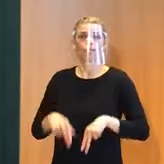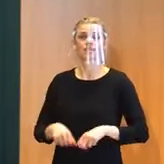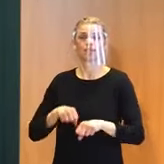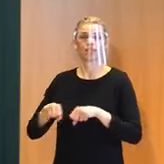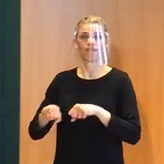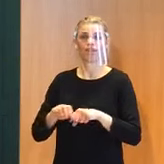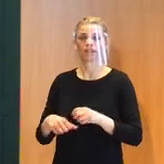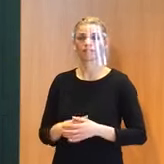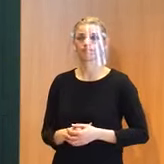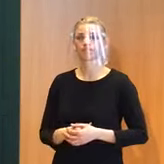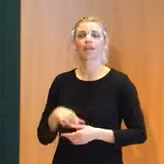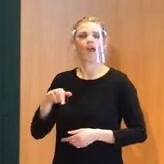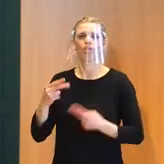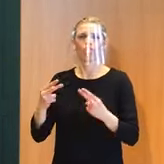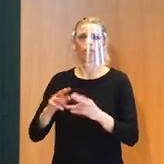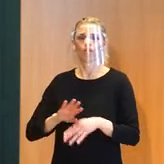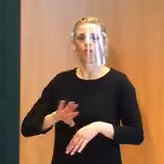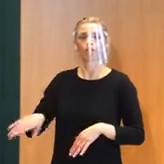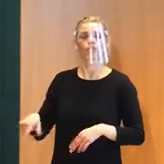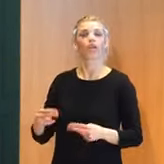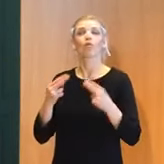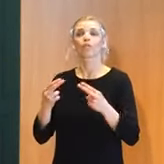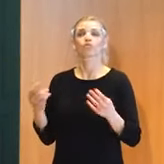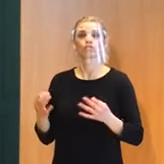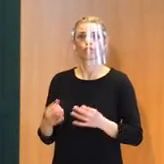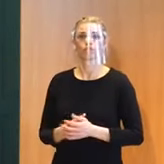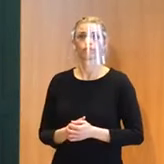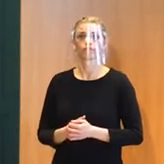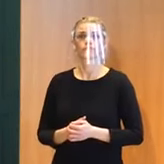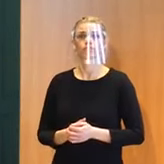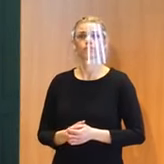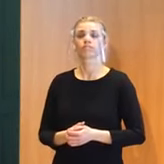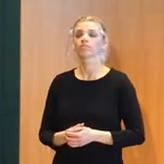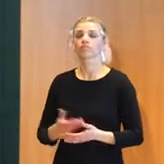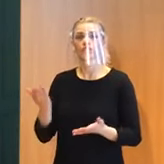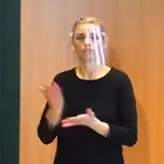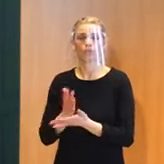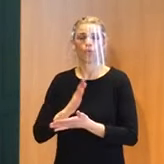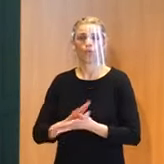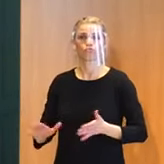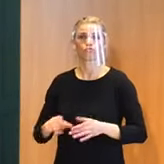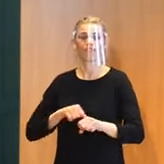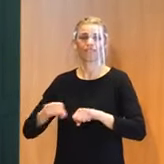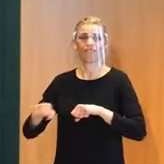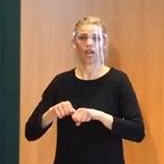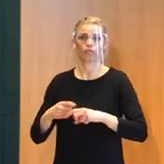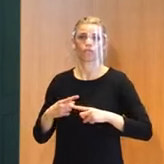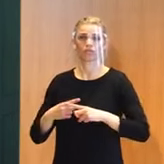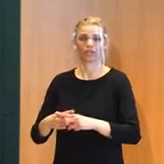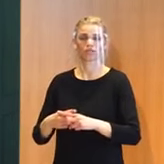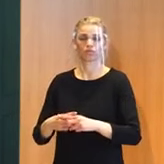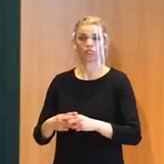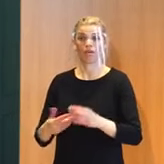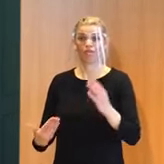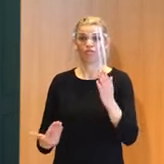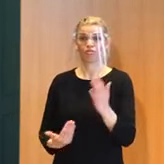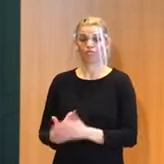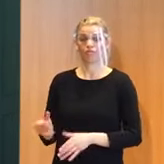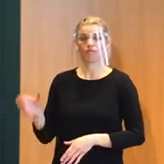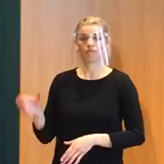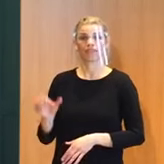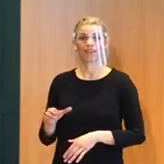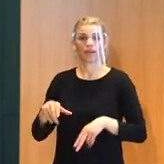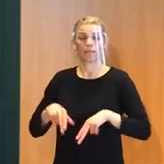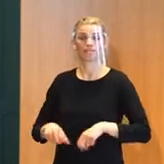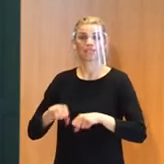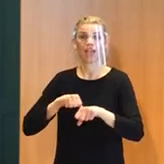vec. Kľúčové je, že konečne ukončíme vládnu krízu. Že sa s novým premiérom a podľa